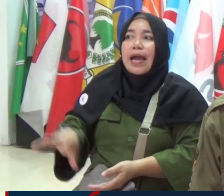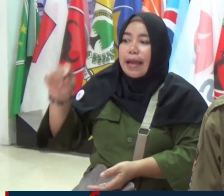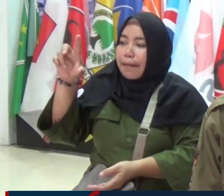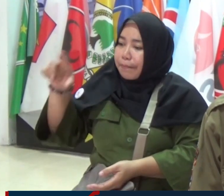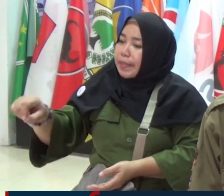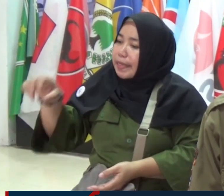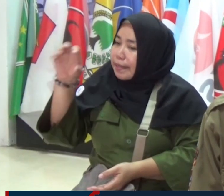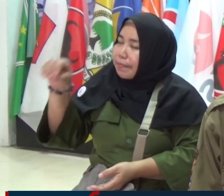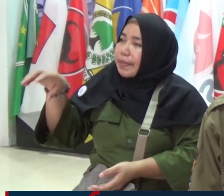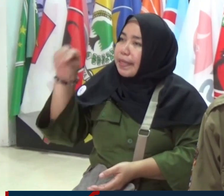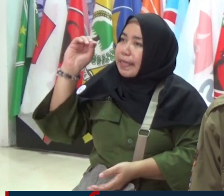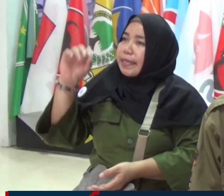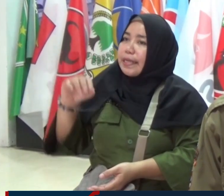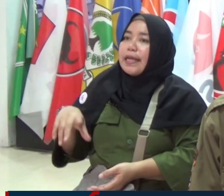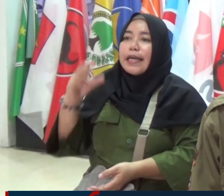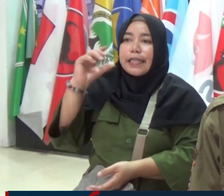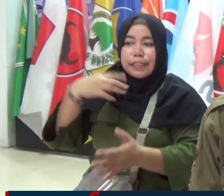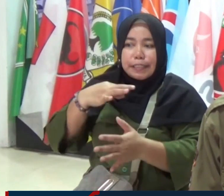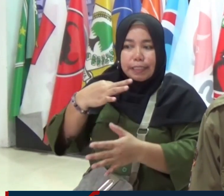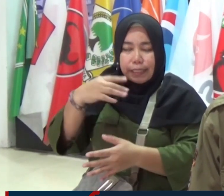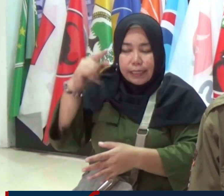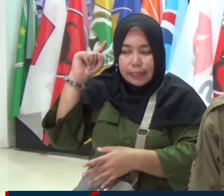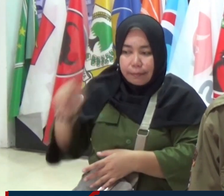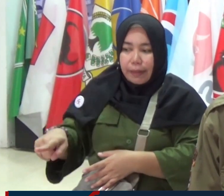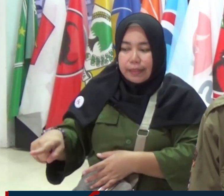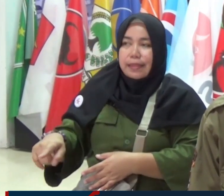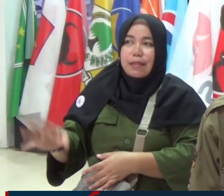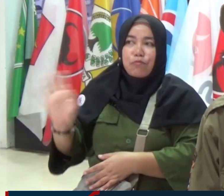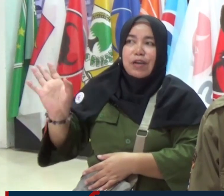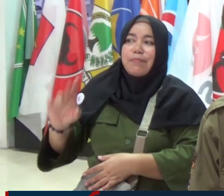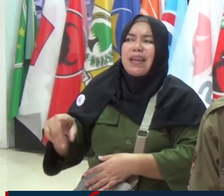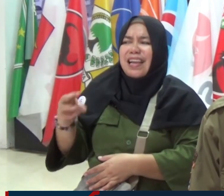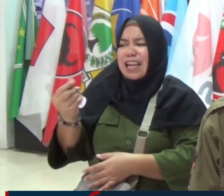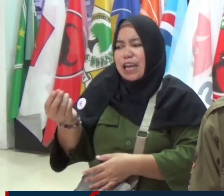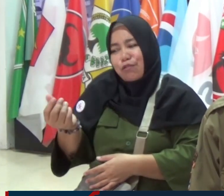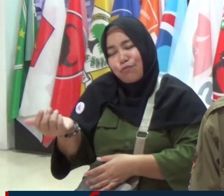pilihan dengan tepat, bukan karena